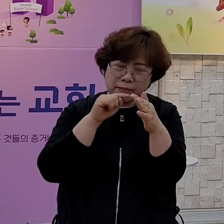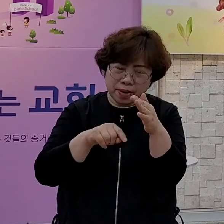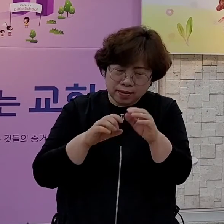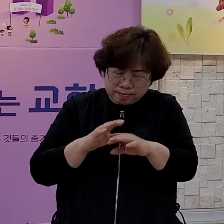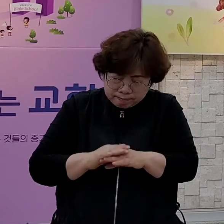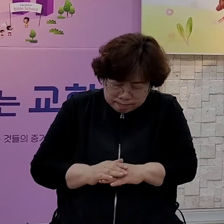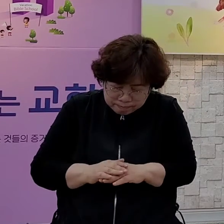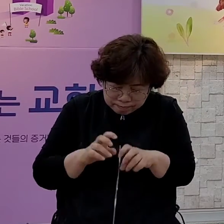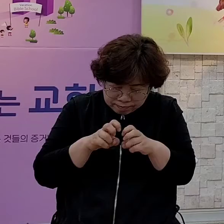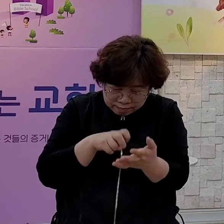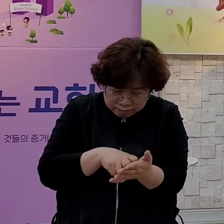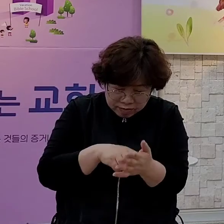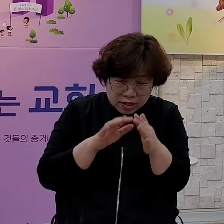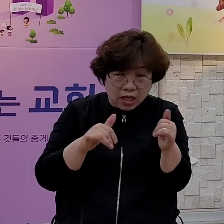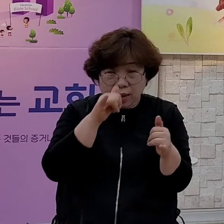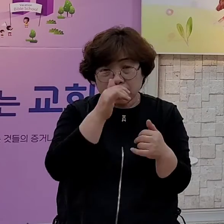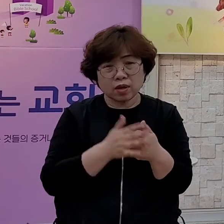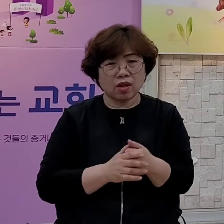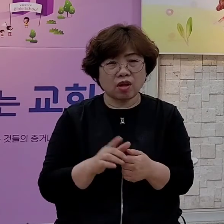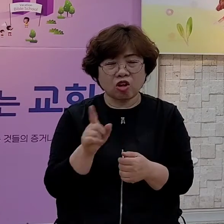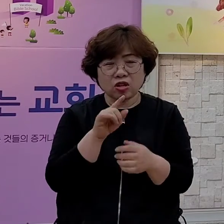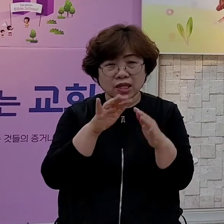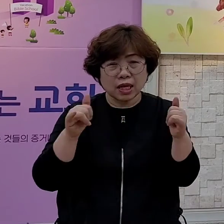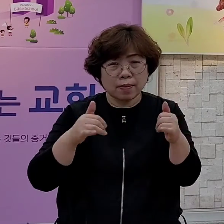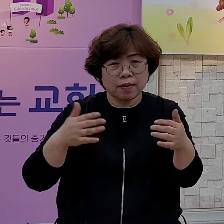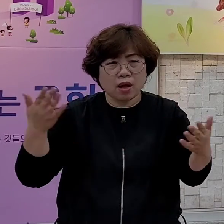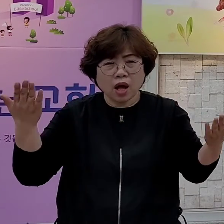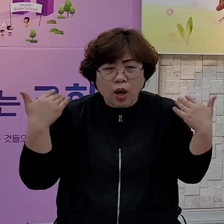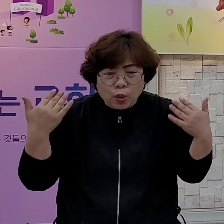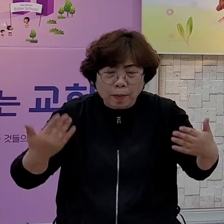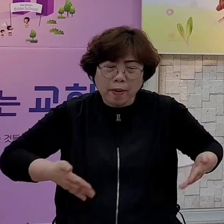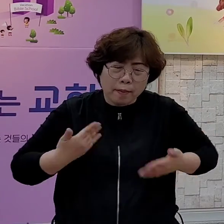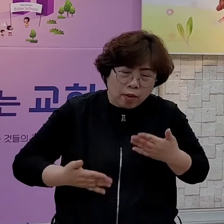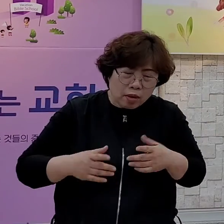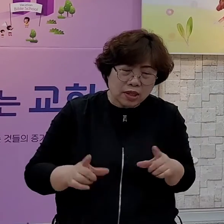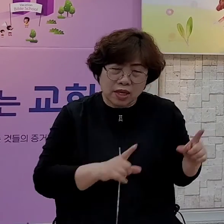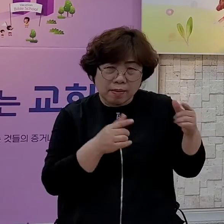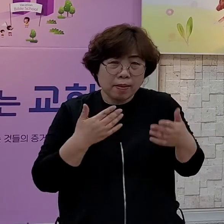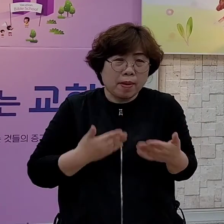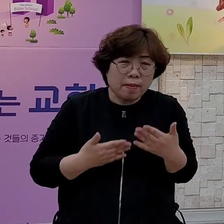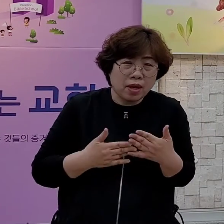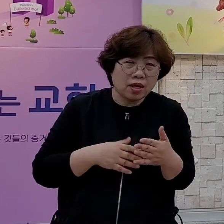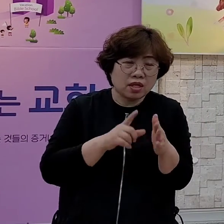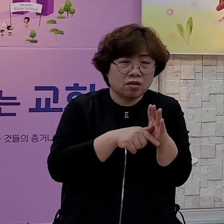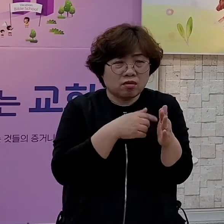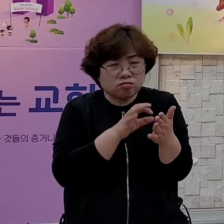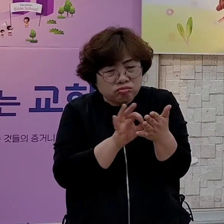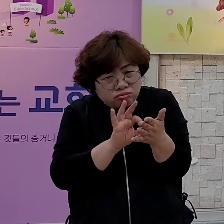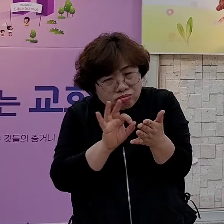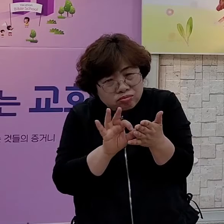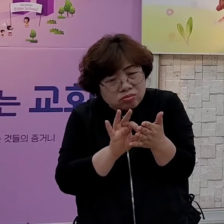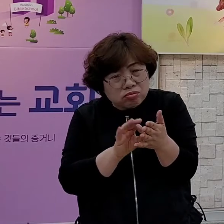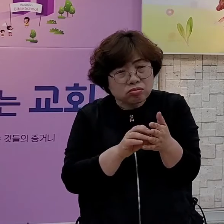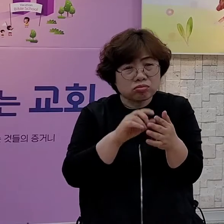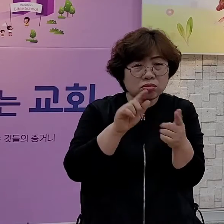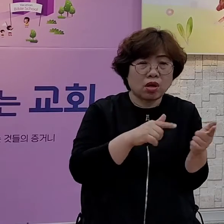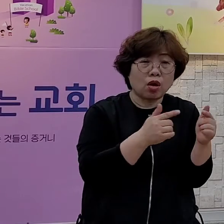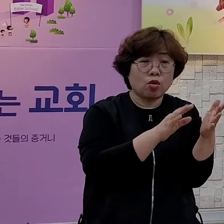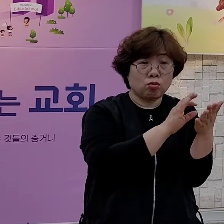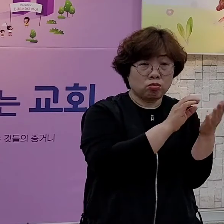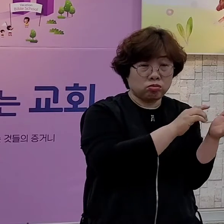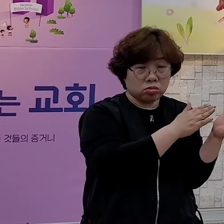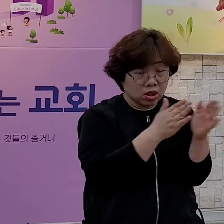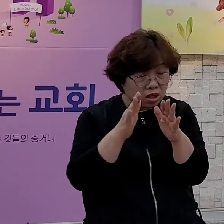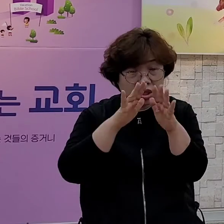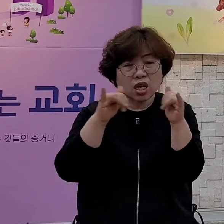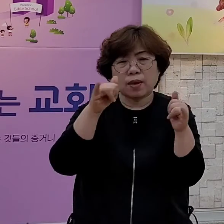아침에 일어나서 학교 가기 바쁘고 직장 가기 바쁘고 자기 삶에 바빠서 막 어떻게 가는지도 모르고 살다가 하루가 훌쩍 지나가는